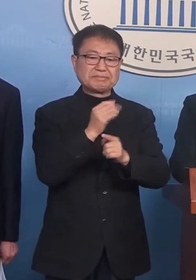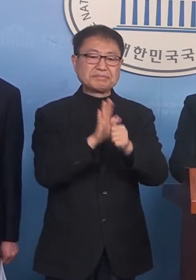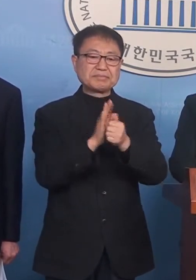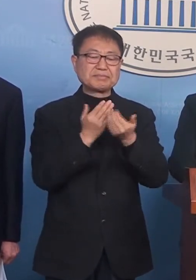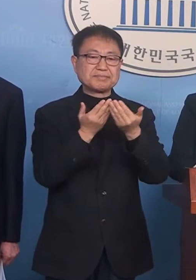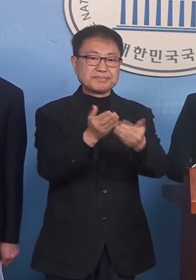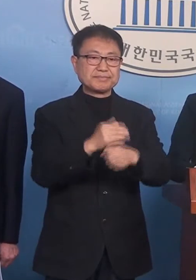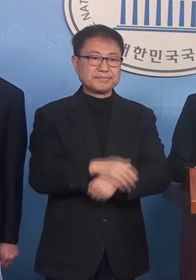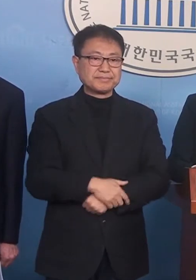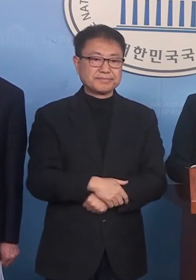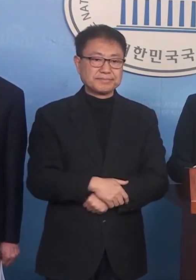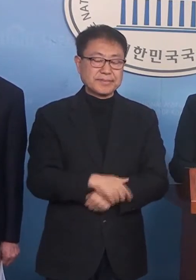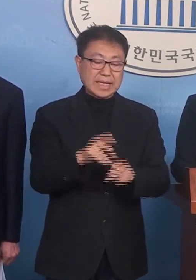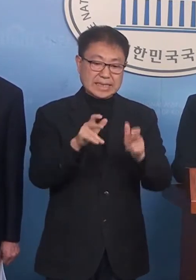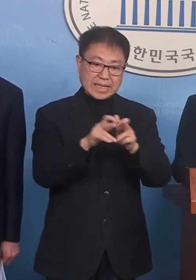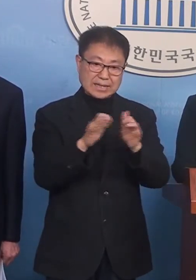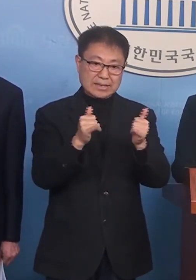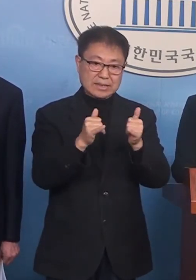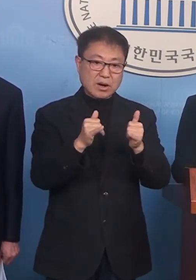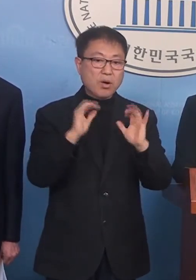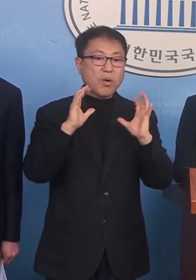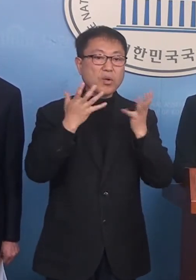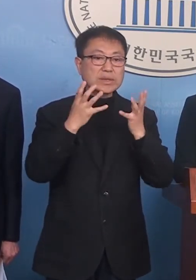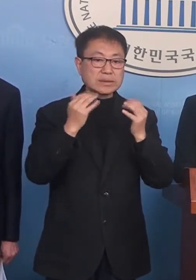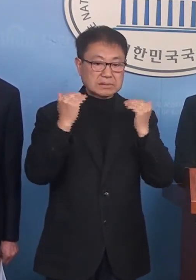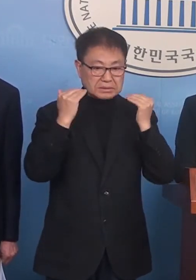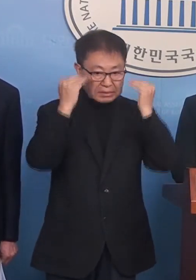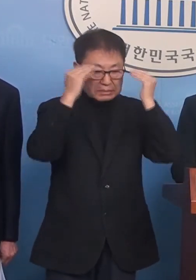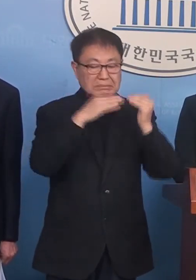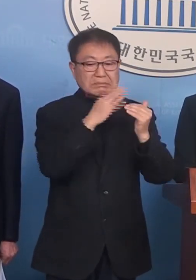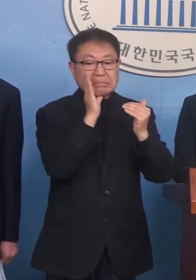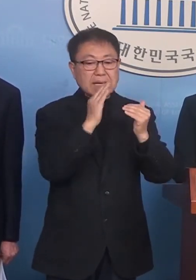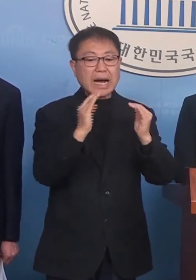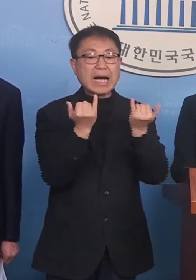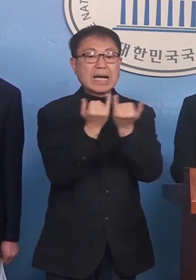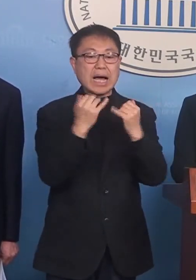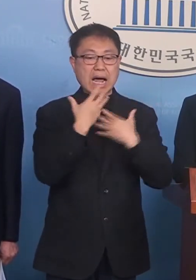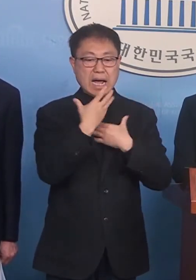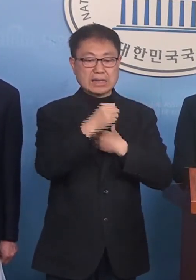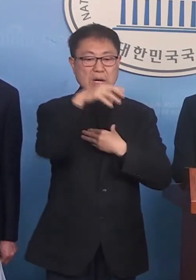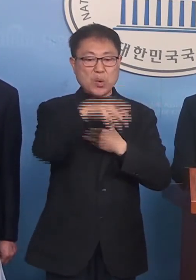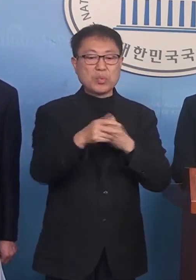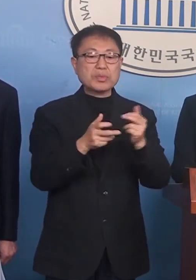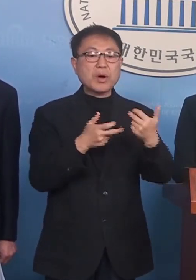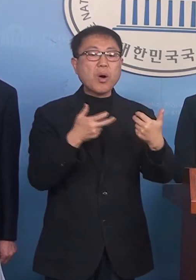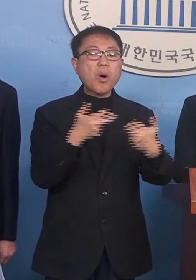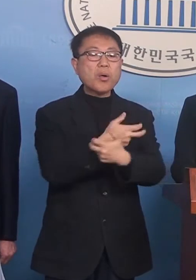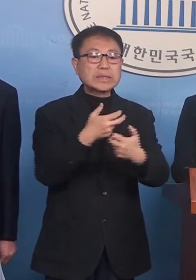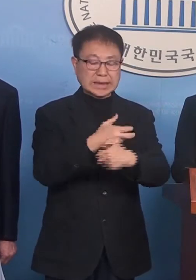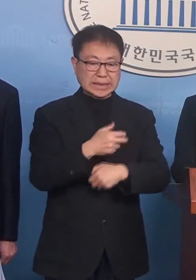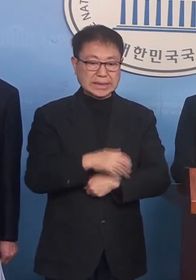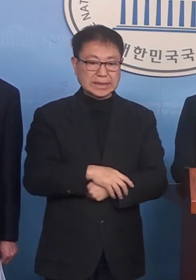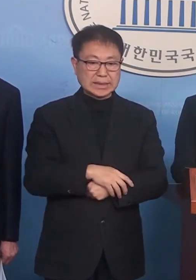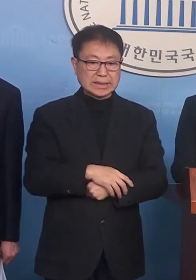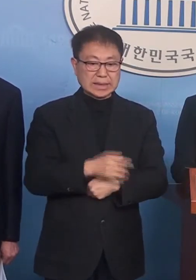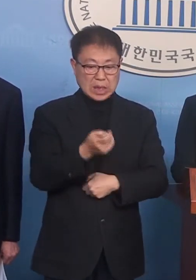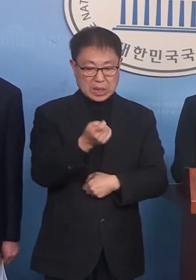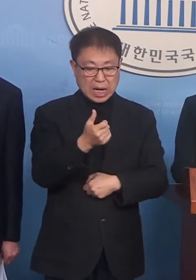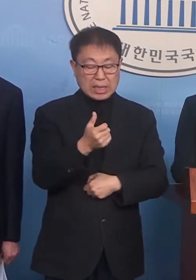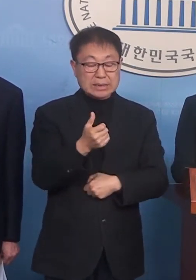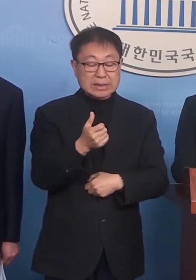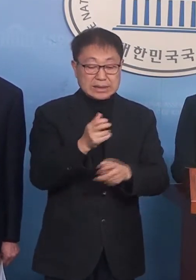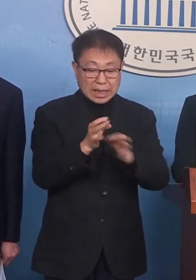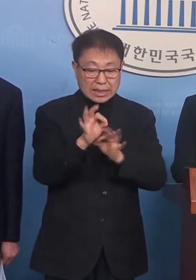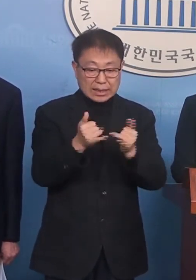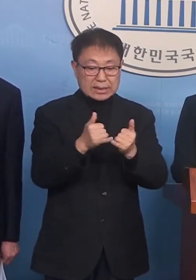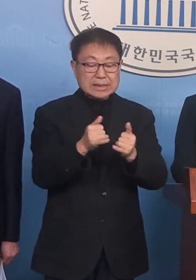지원하겠습니다. 장애인, 어린이, 어르신, 여성들이 안전하게 다닐 수 있는 거리, 소상공인 자영업자들과